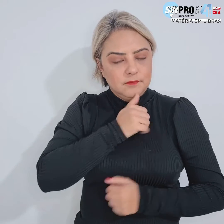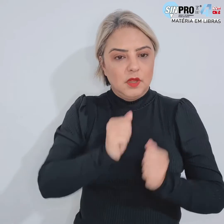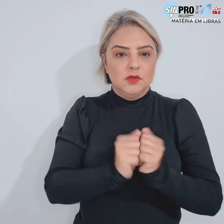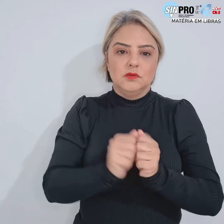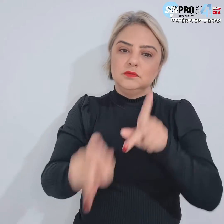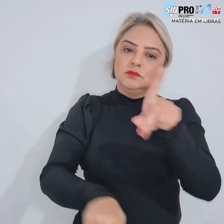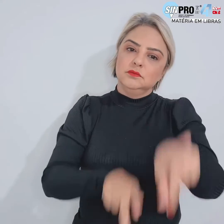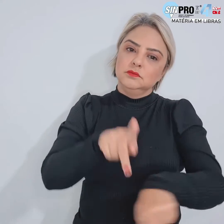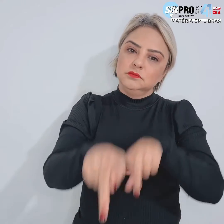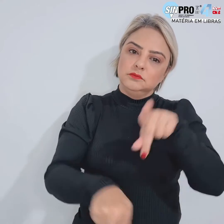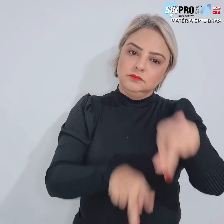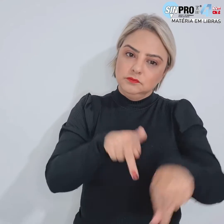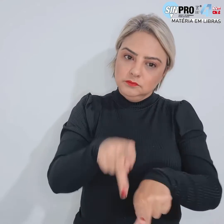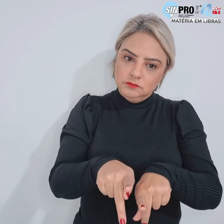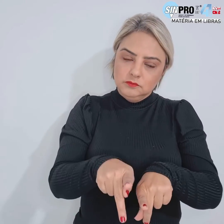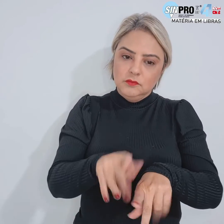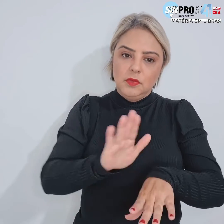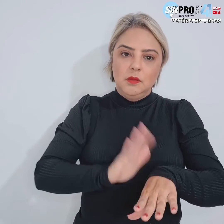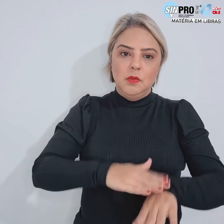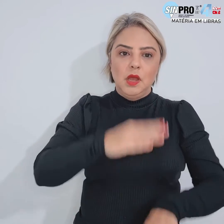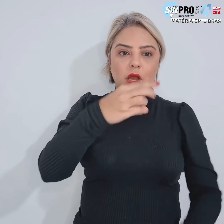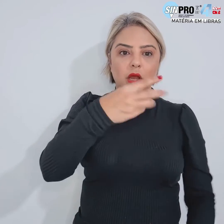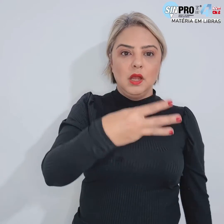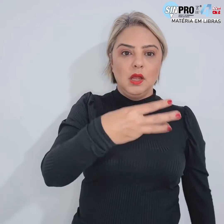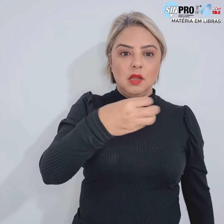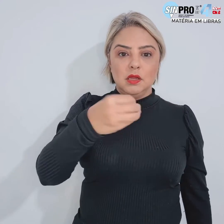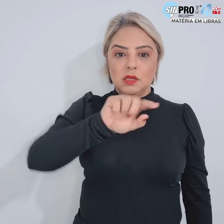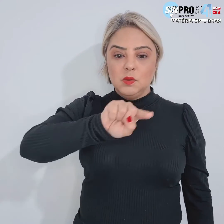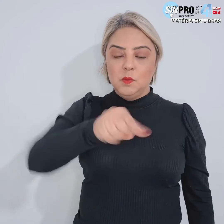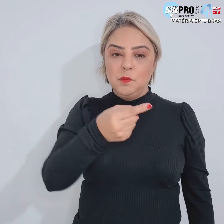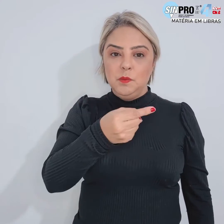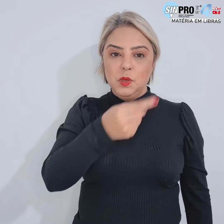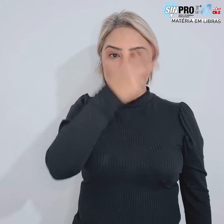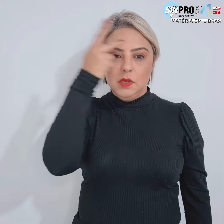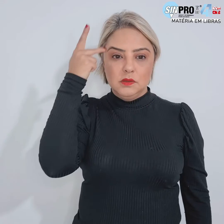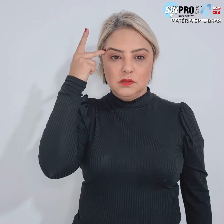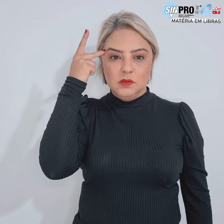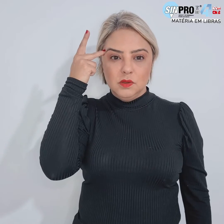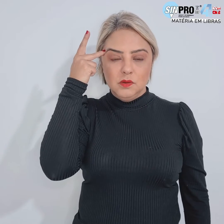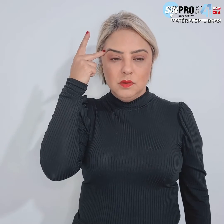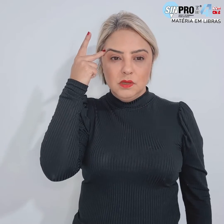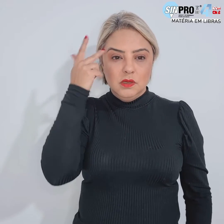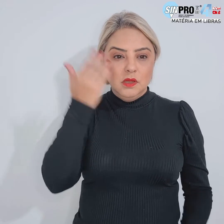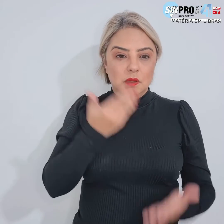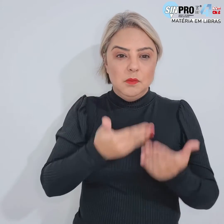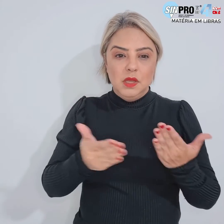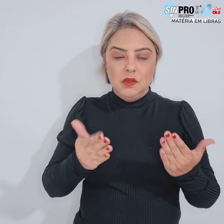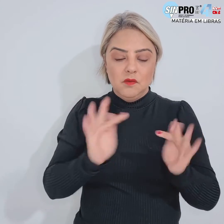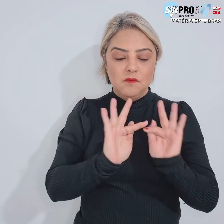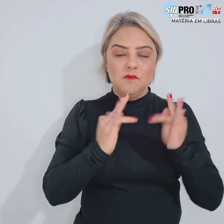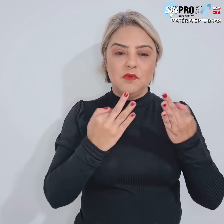população e com mais de 300 mil brasileiros que perderam entes queridos para a